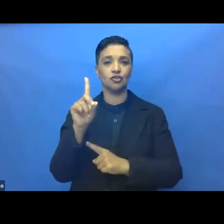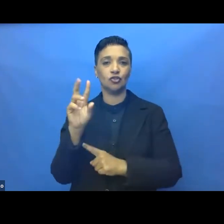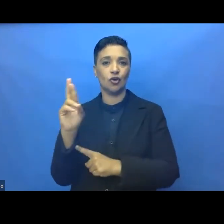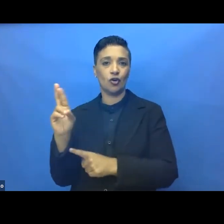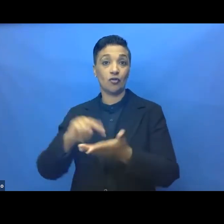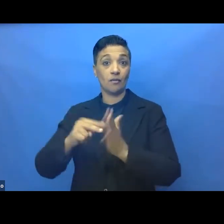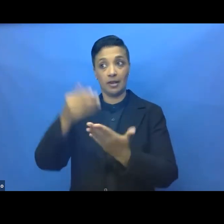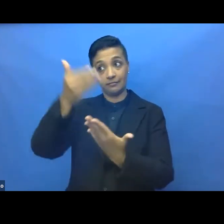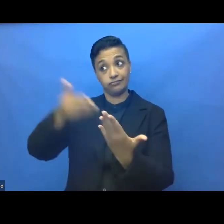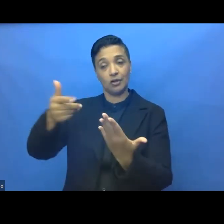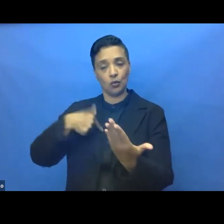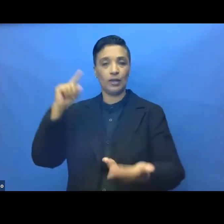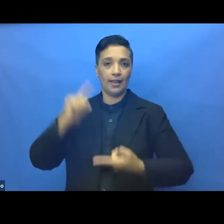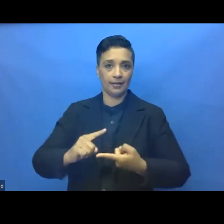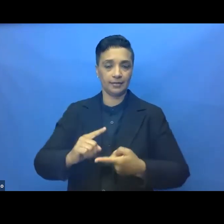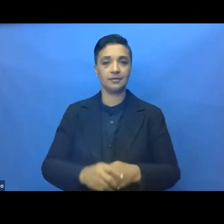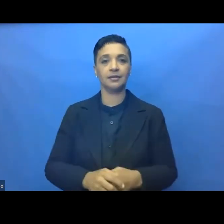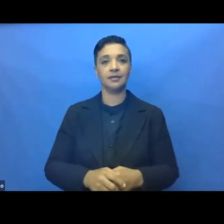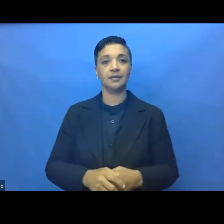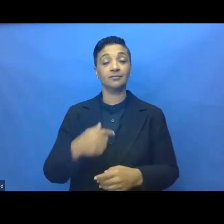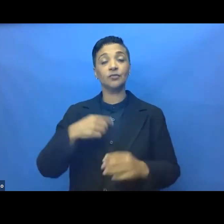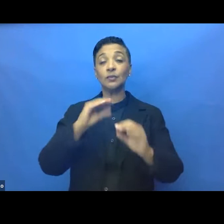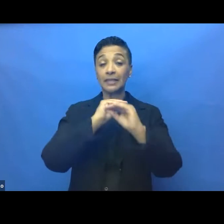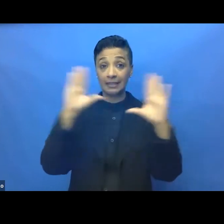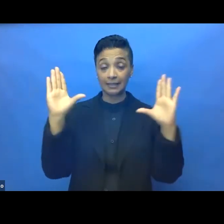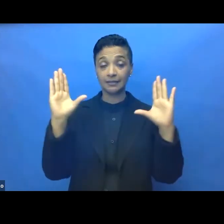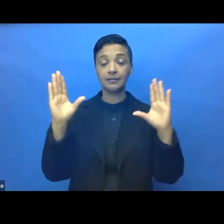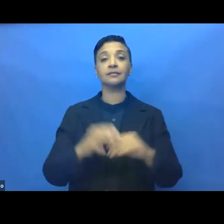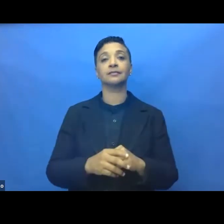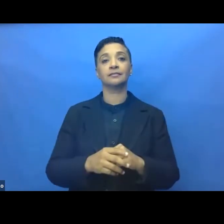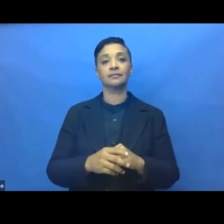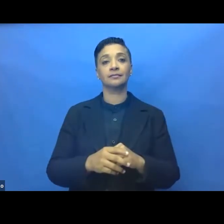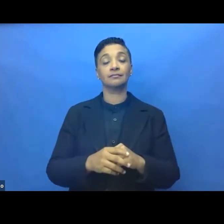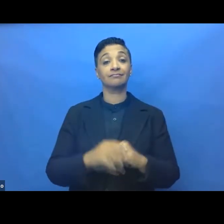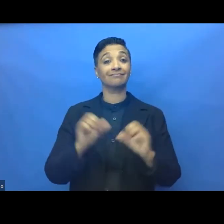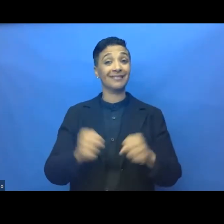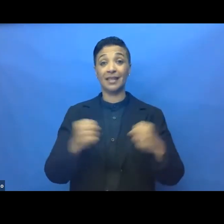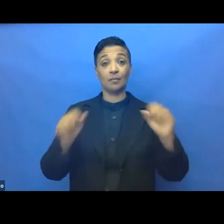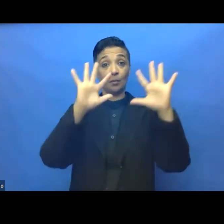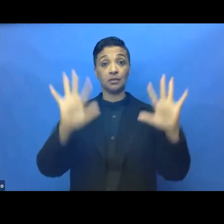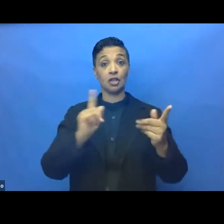climatique, atténuation et de réduction des risques de catastrophes.